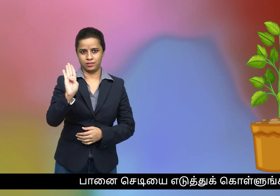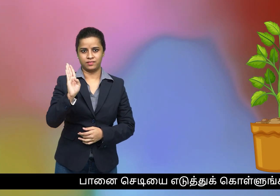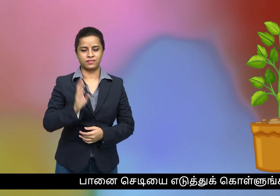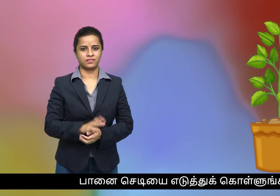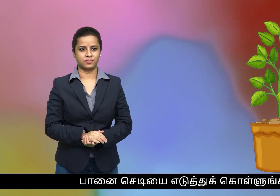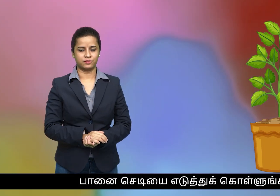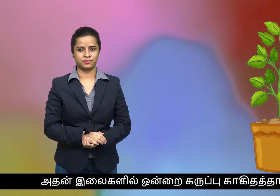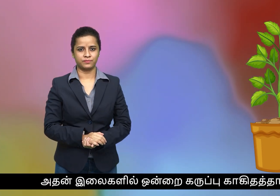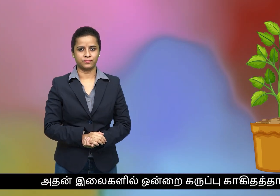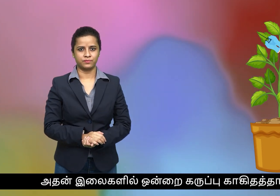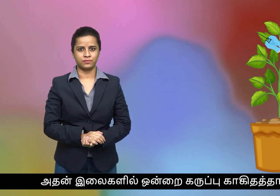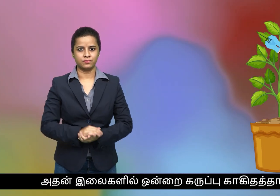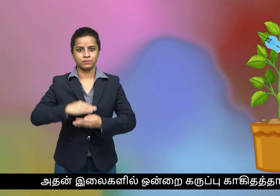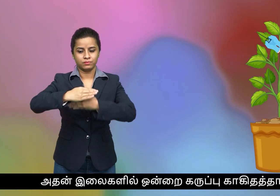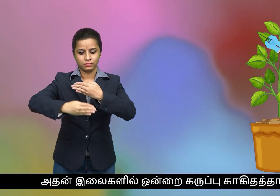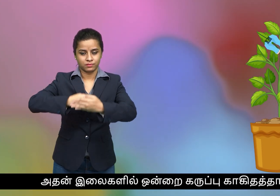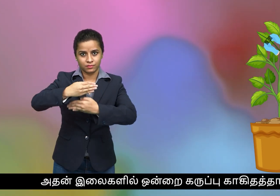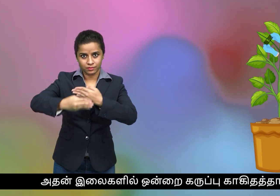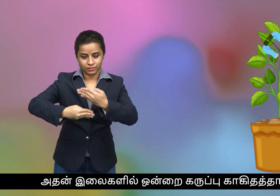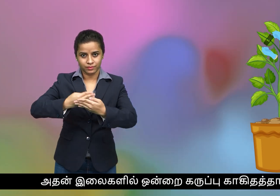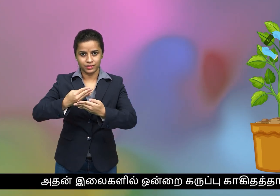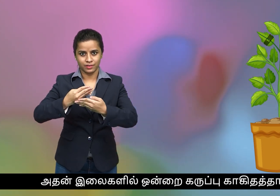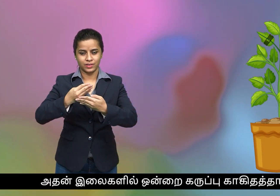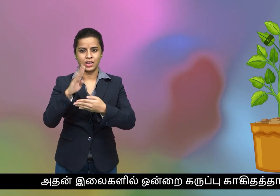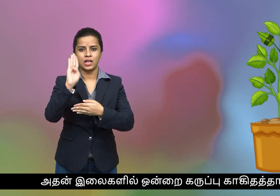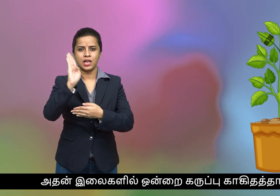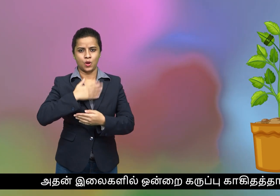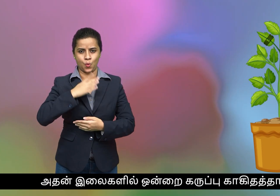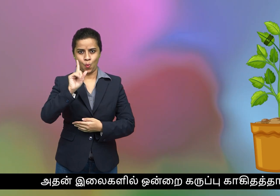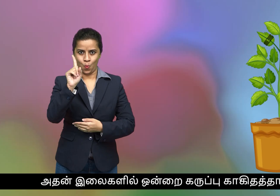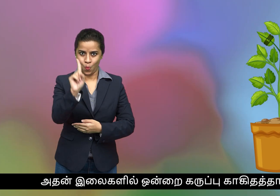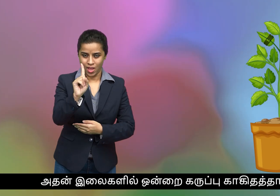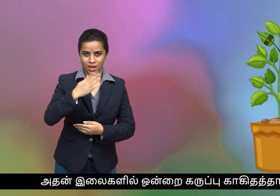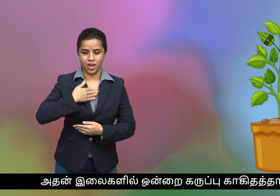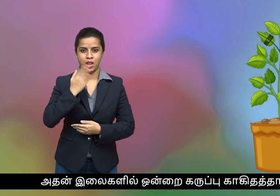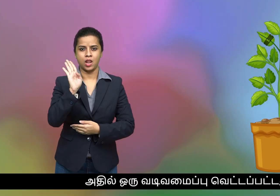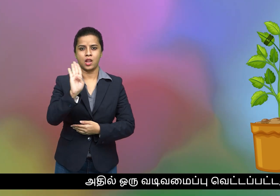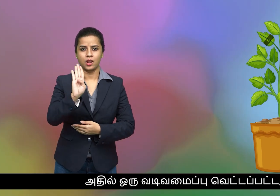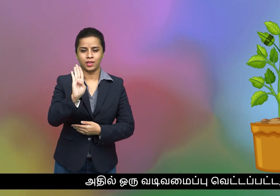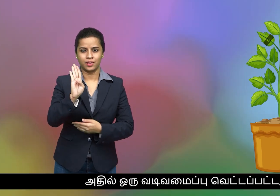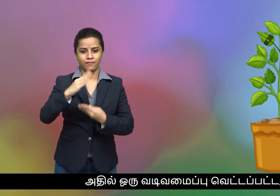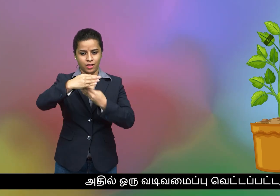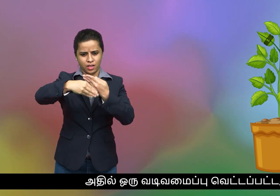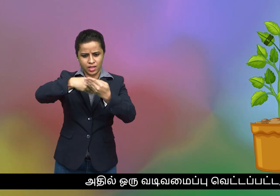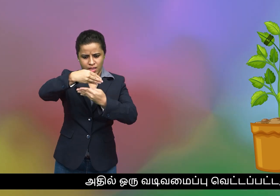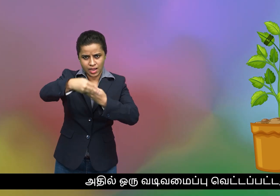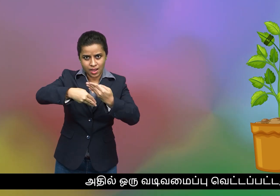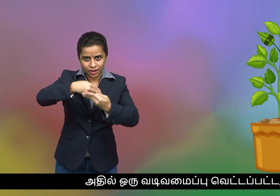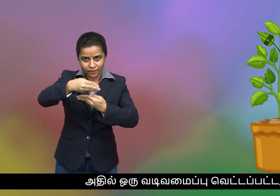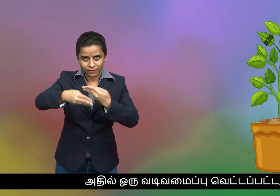அதன் இலைகளில் ஒன்றை கருப்பு காகிதத்தால் மூடவும். அதில் ஒரு வடிவமைப்பு வெட்டப்பட்டது.